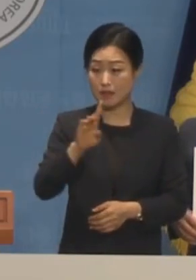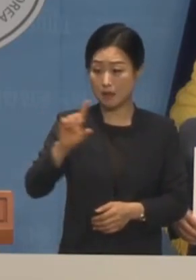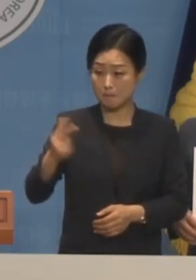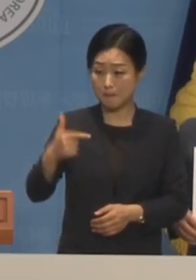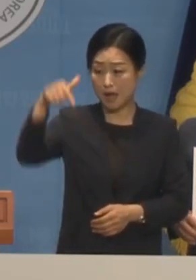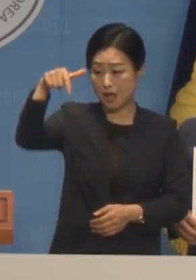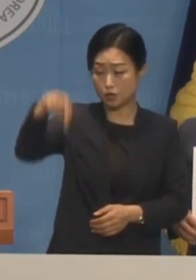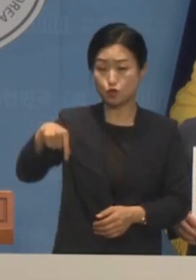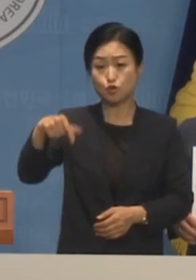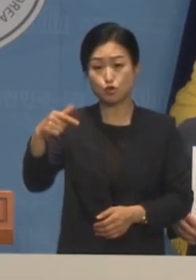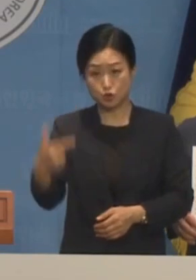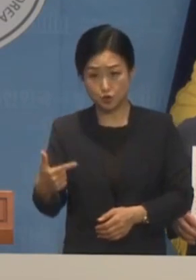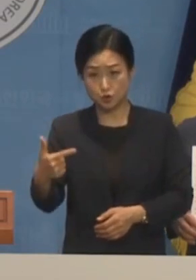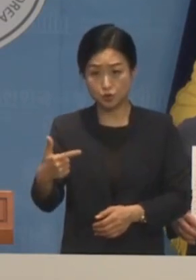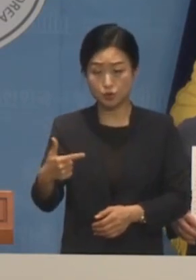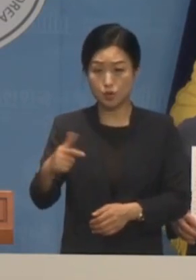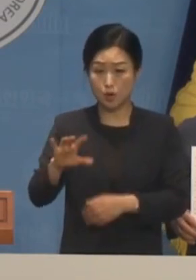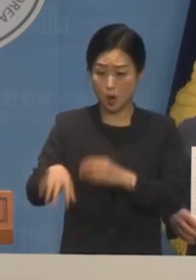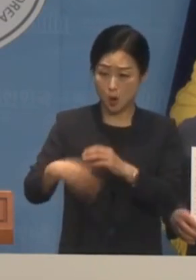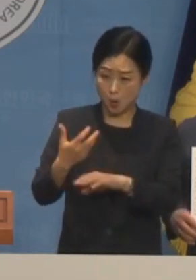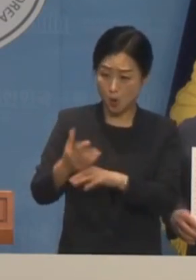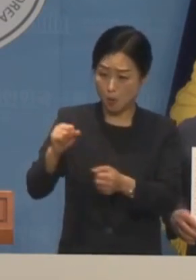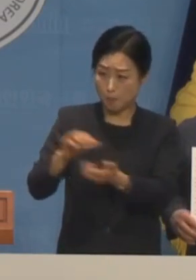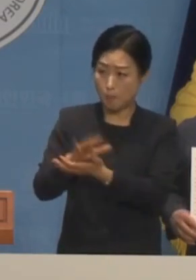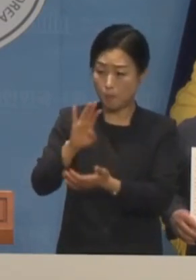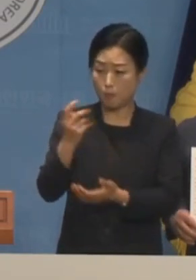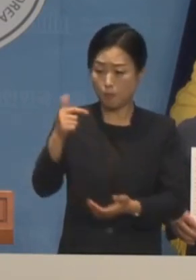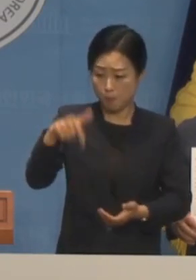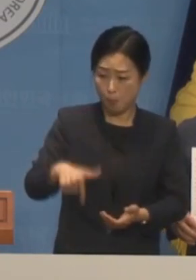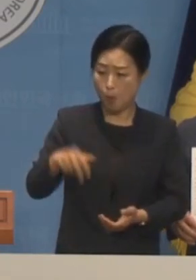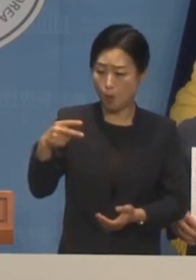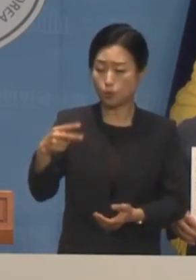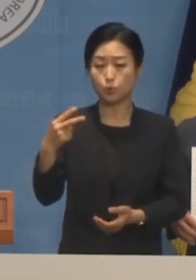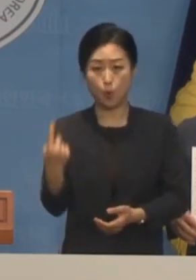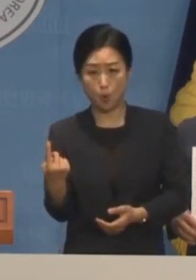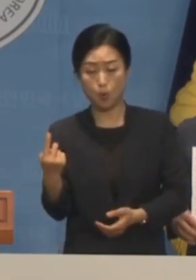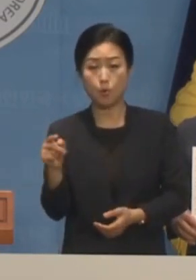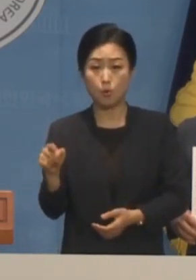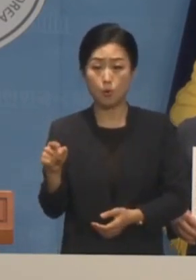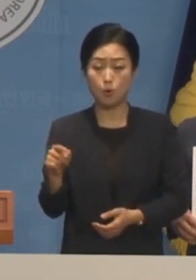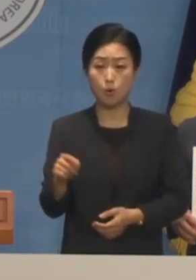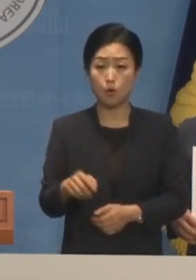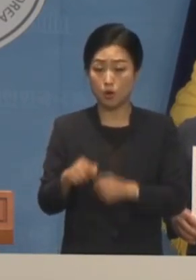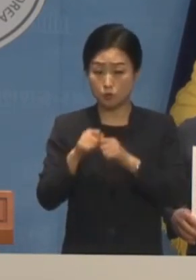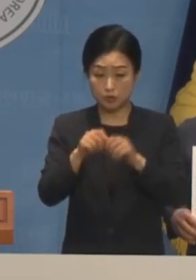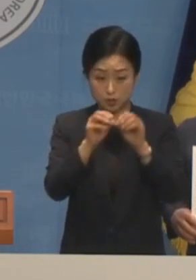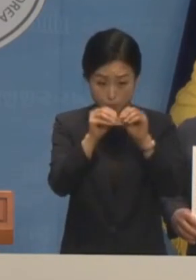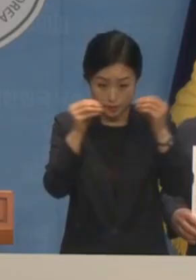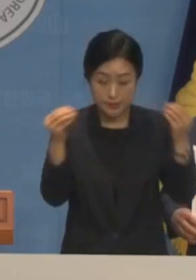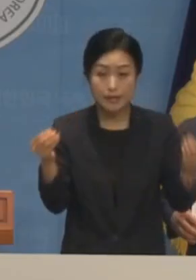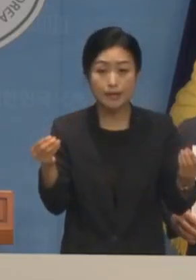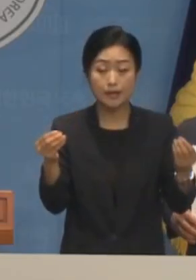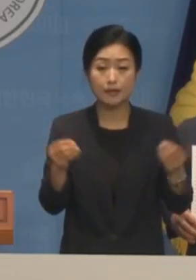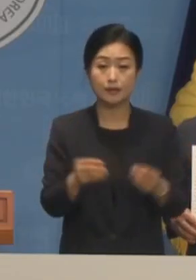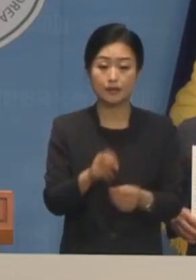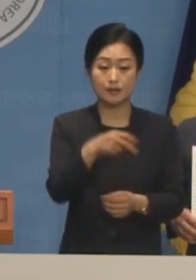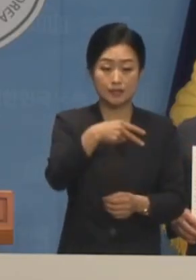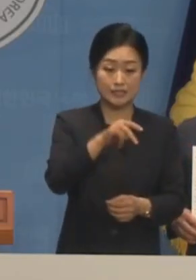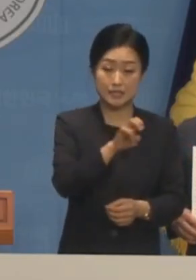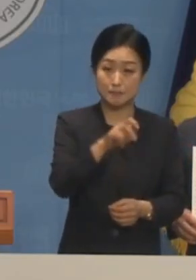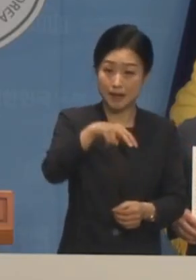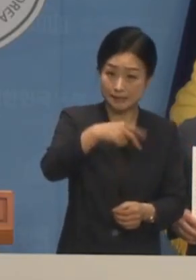반군 폭도 반란 세력 등으로 표현하고 있습니다 구체적으로 살펴보면 시마스